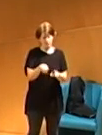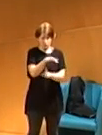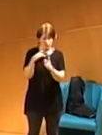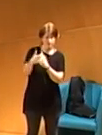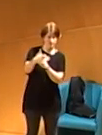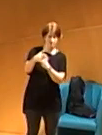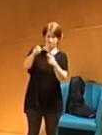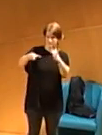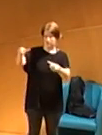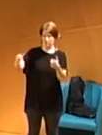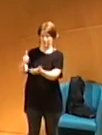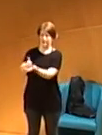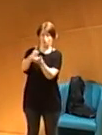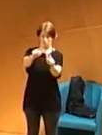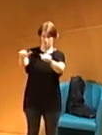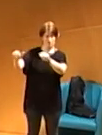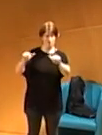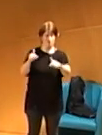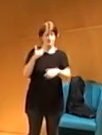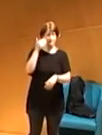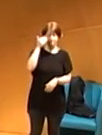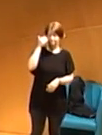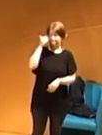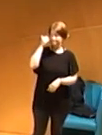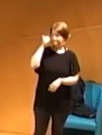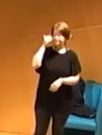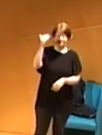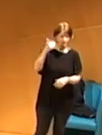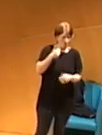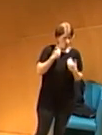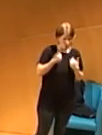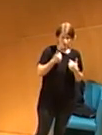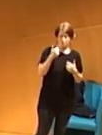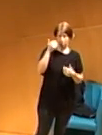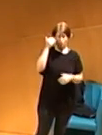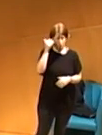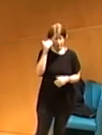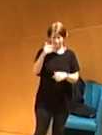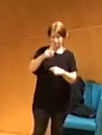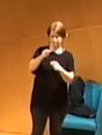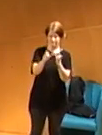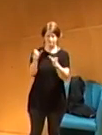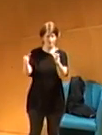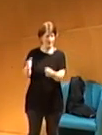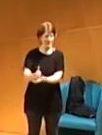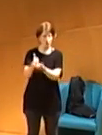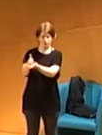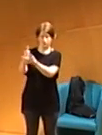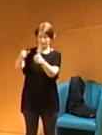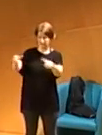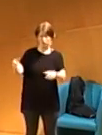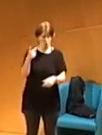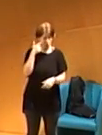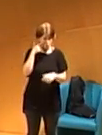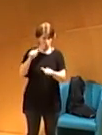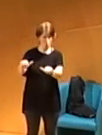aidants. Donc si on a un nom et qu'on dit les aidants, parents, les jeunes aidants, on va sortir de l'invisibilité. Voilà, on va nous